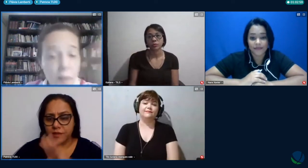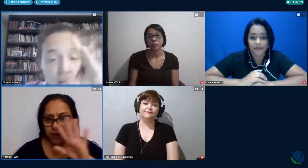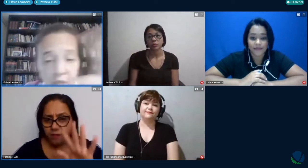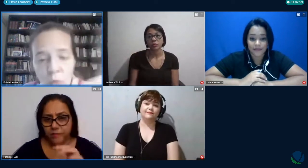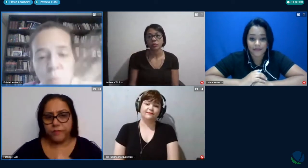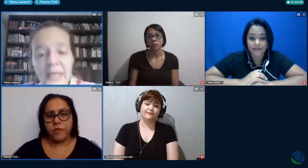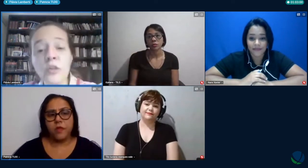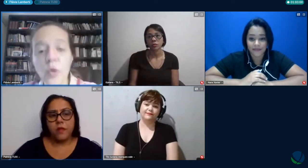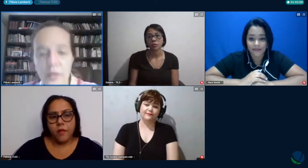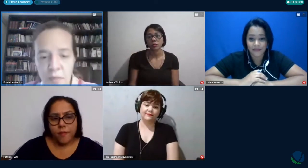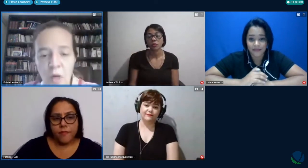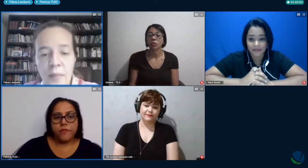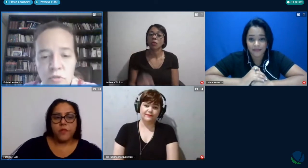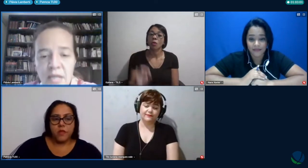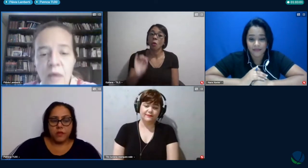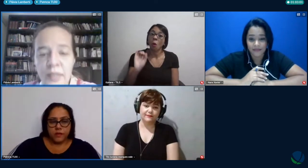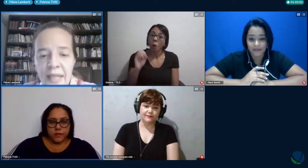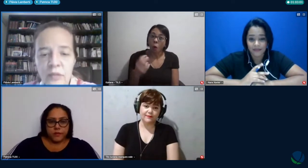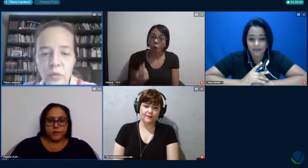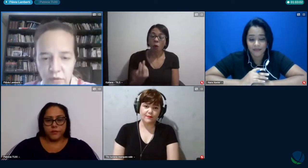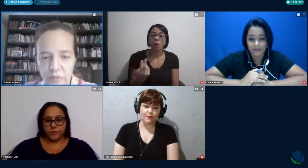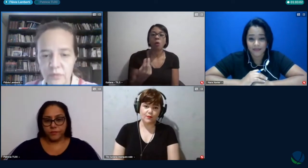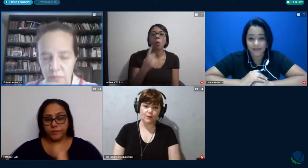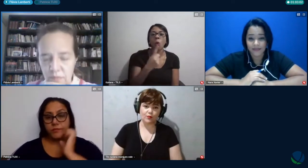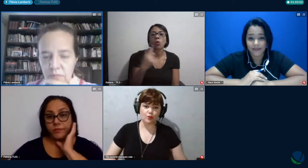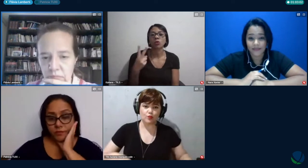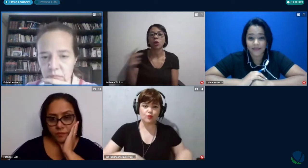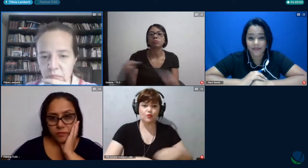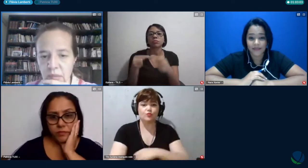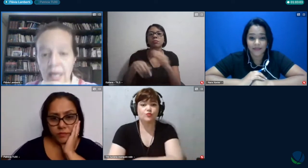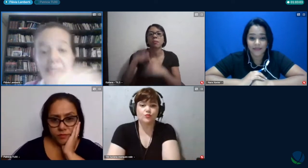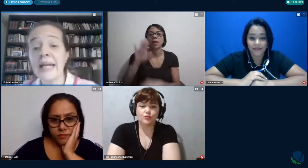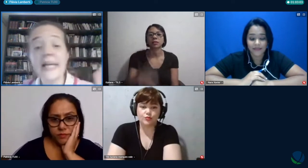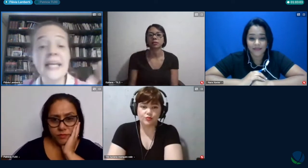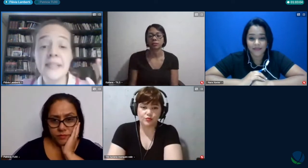Ou pelo menos na 1 e na 2. Pelo menos na 1 e na 2.